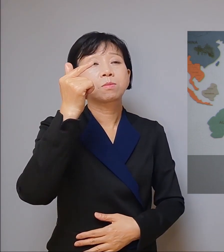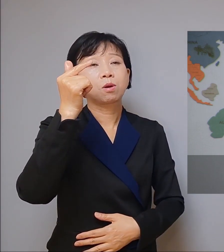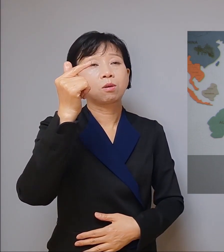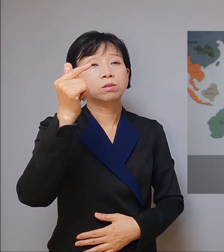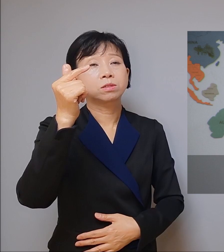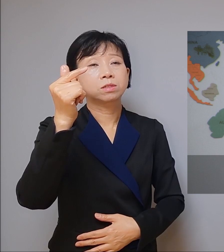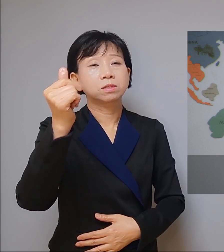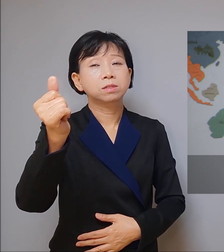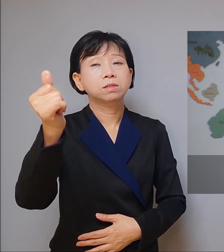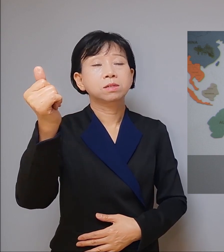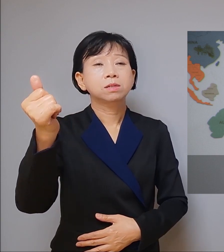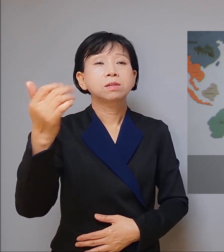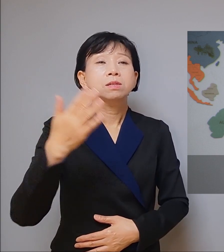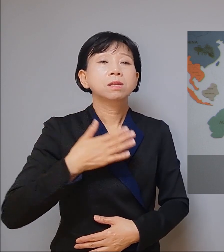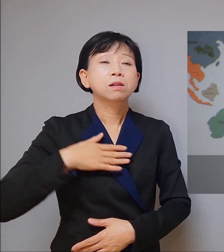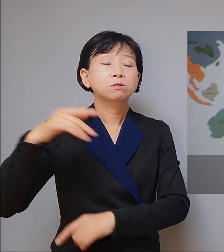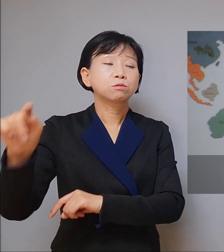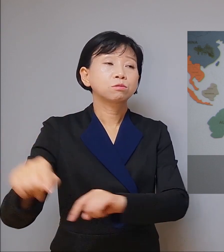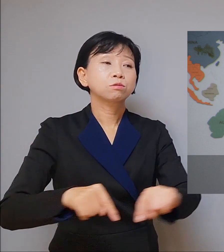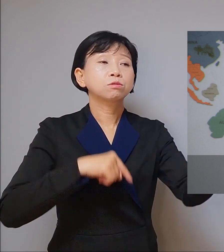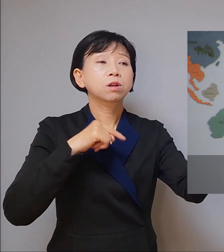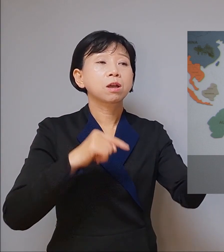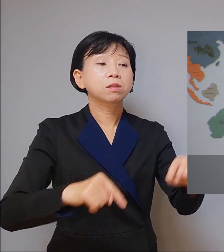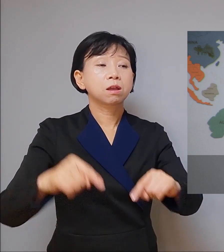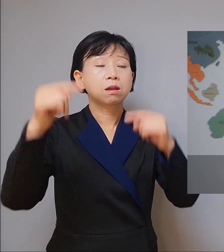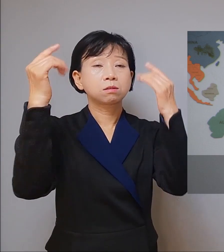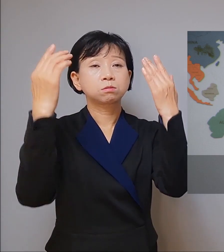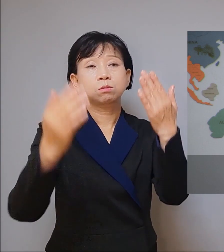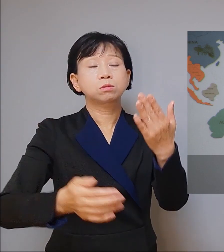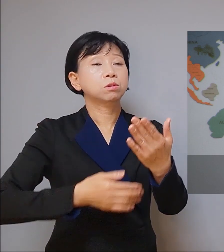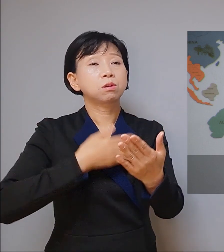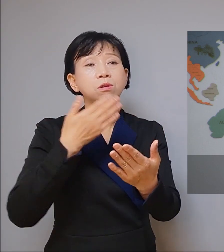하늘의 아버지 날